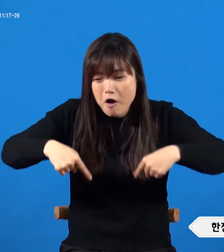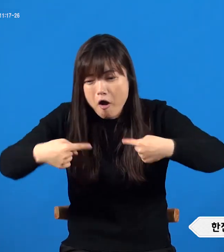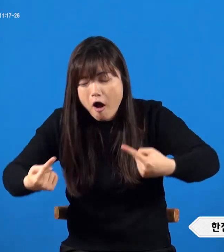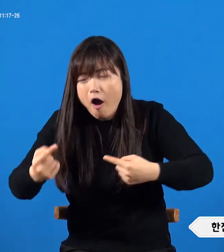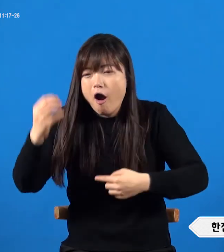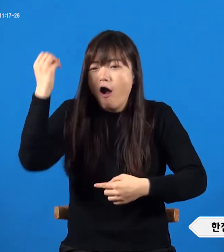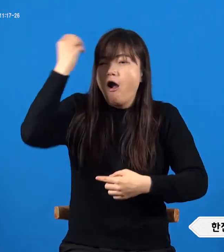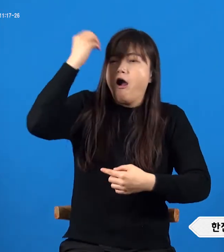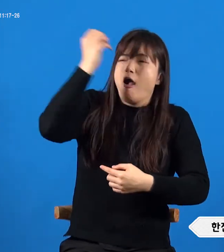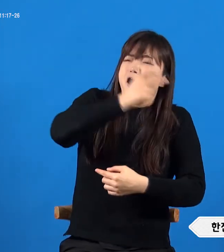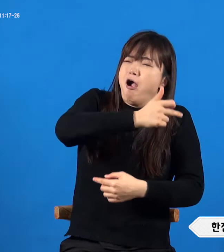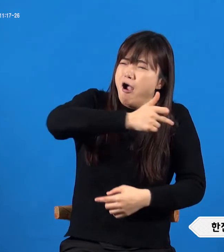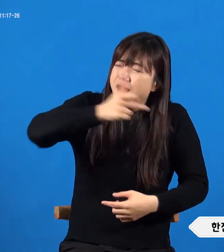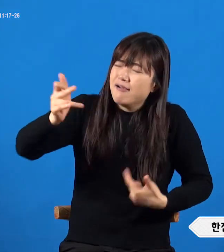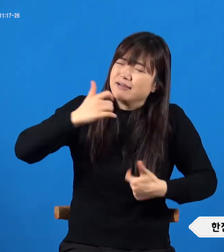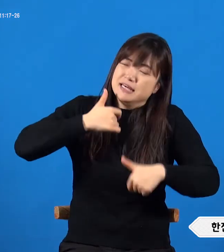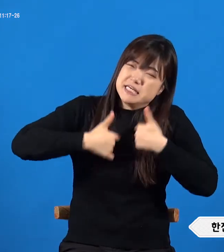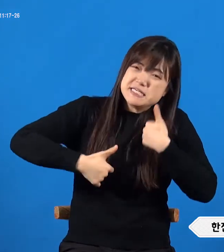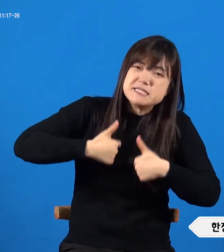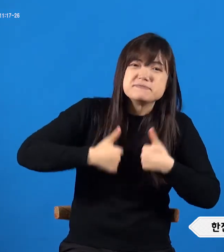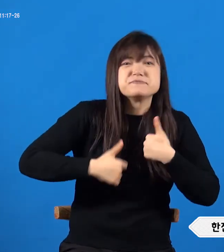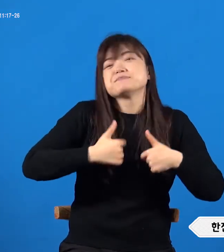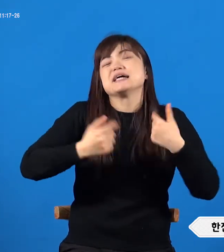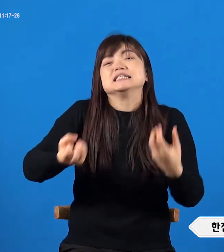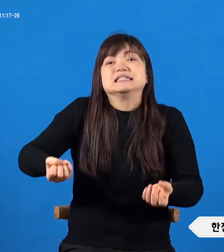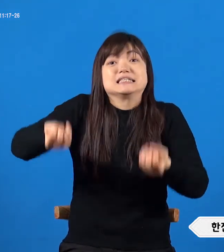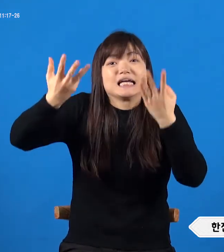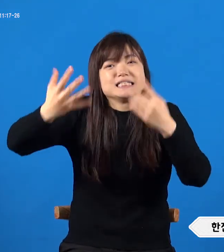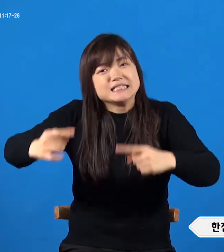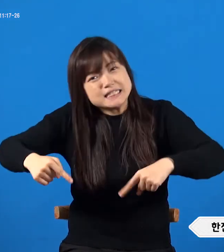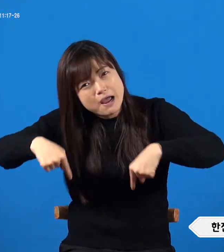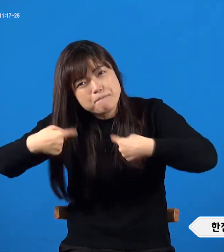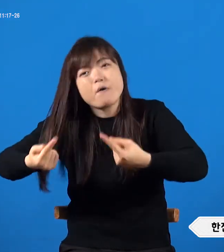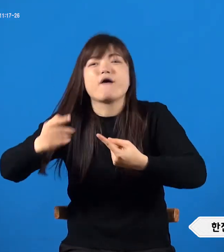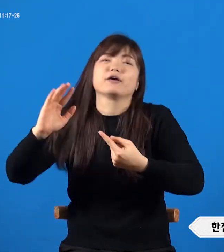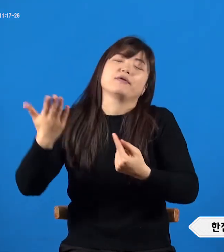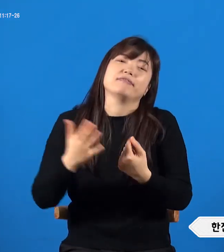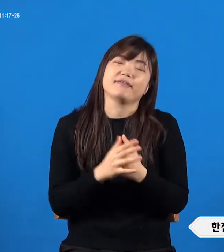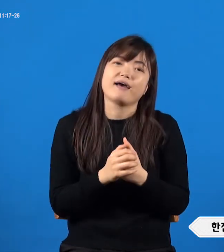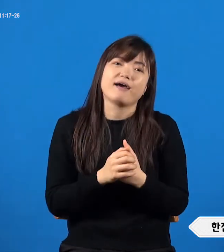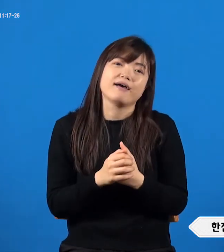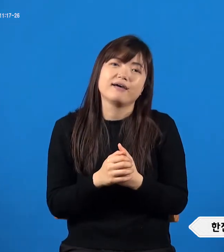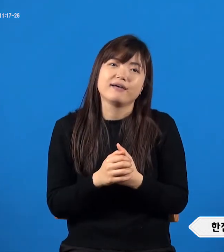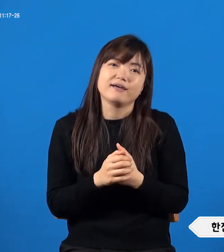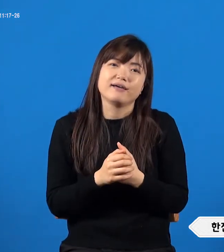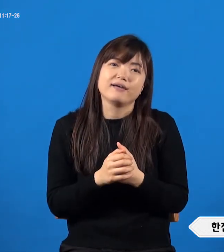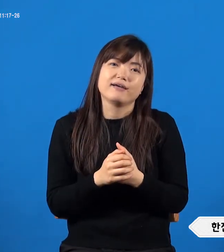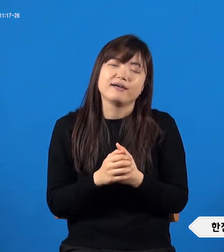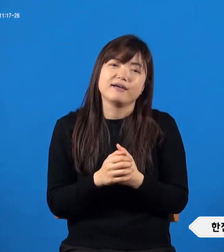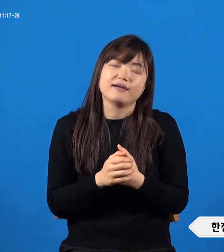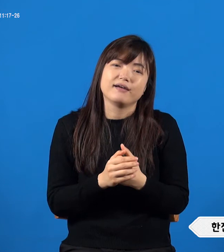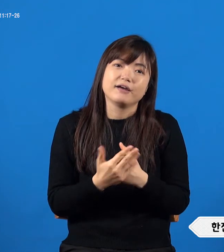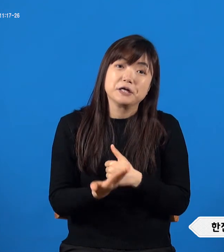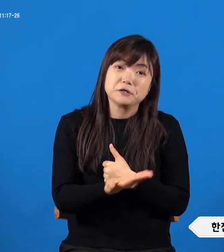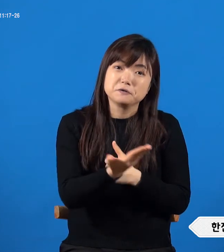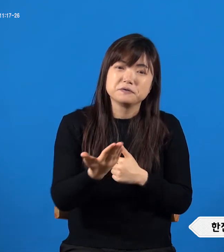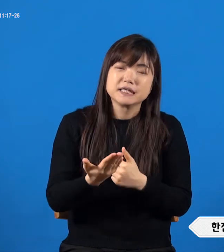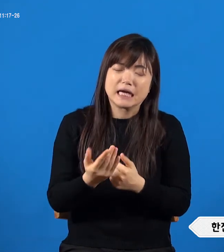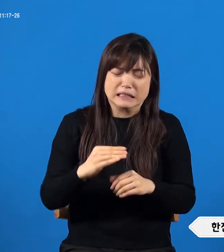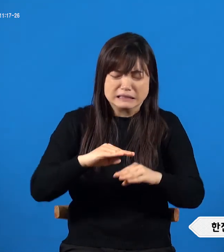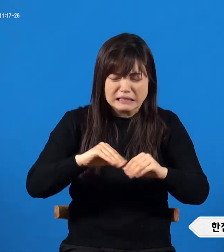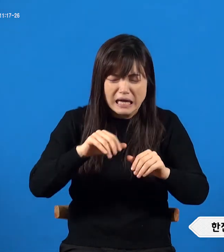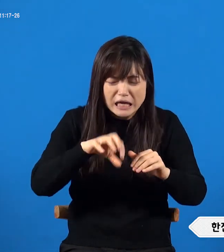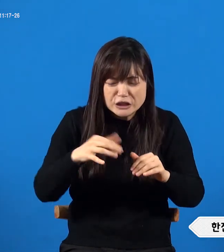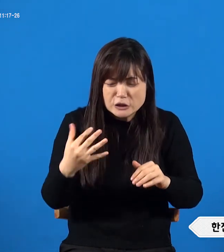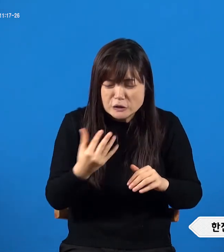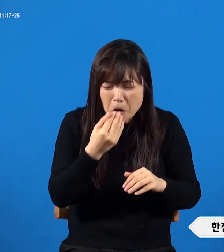얼마나 성대하고 희열이 넘치는 그 잔치에 참여하게 될 것이다. 우리가 땅에서